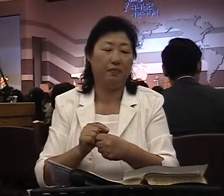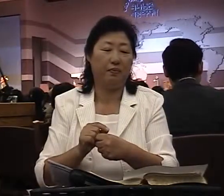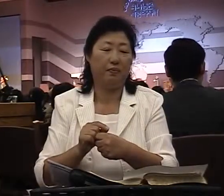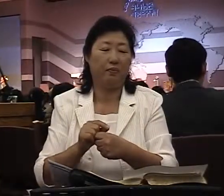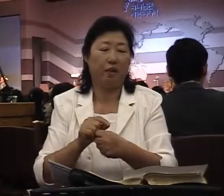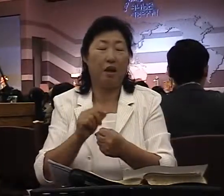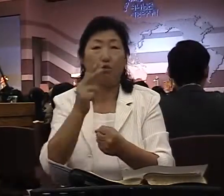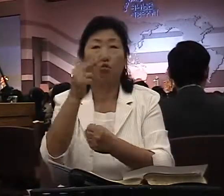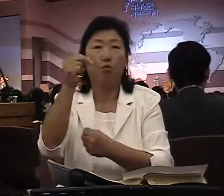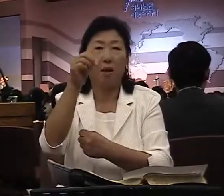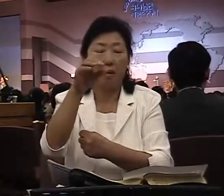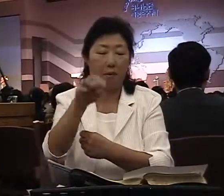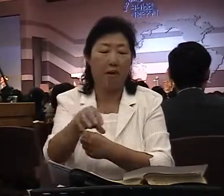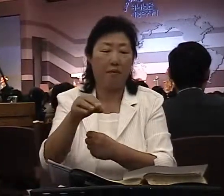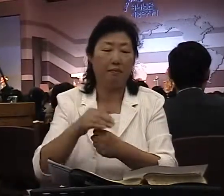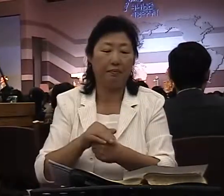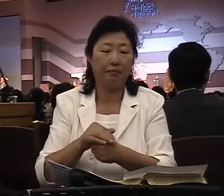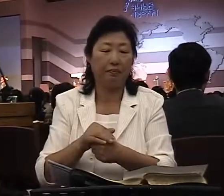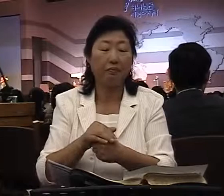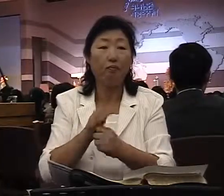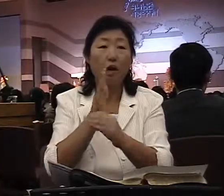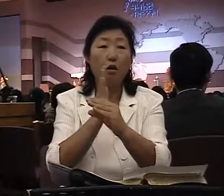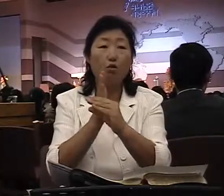주님 앞에 중간 지대가 없고,